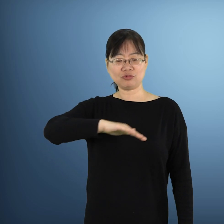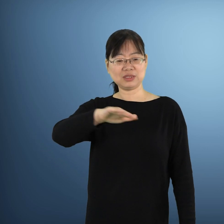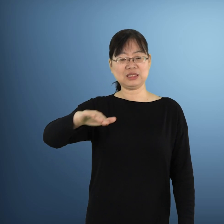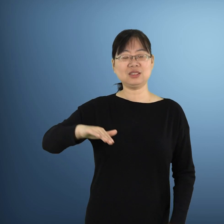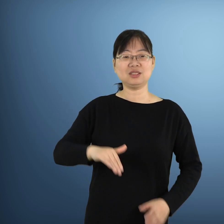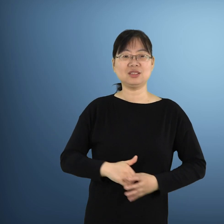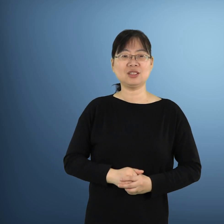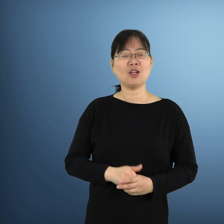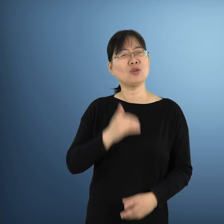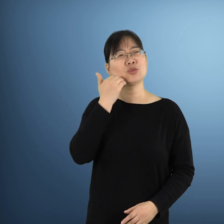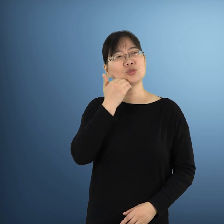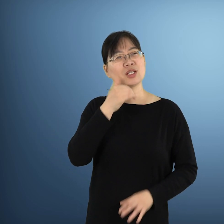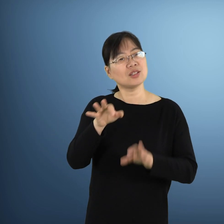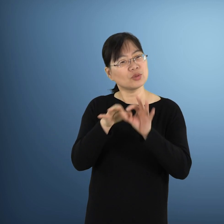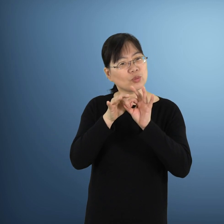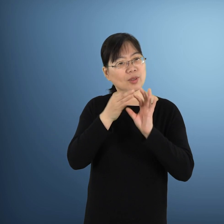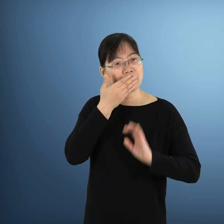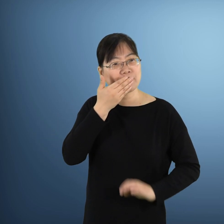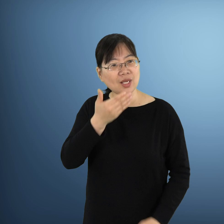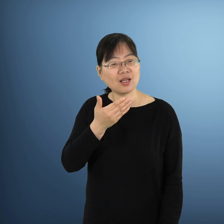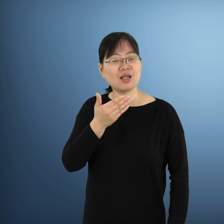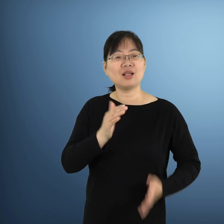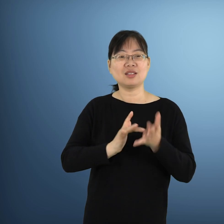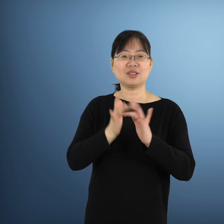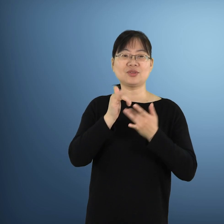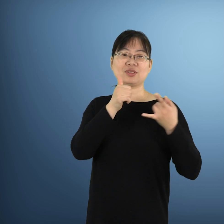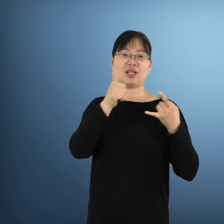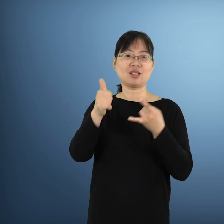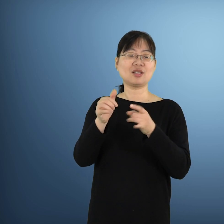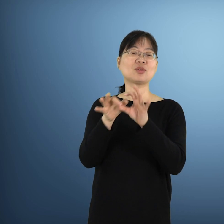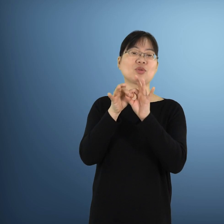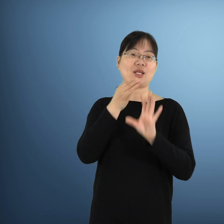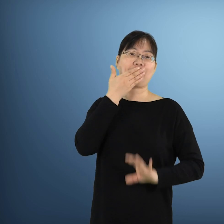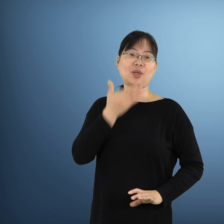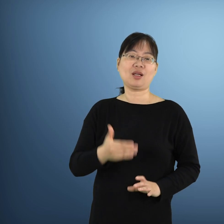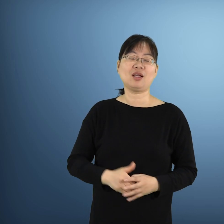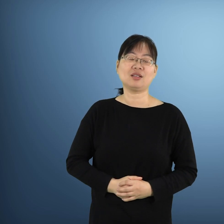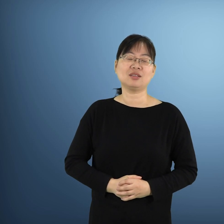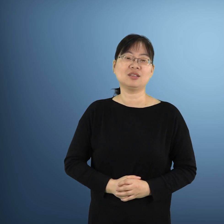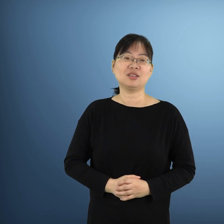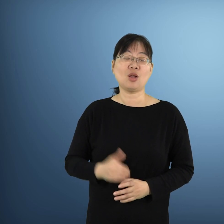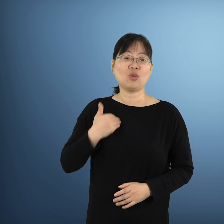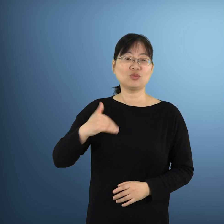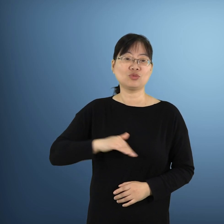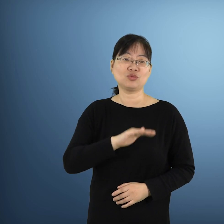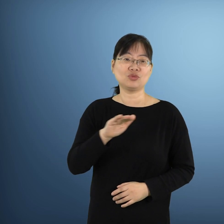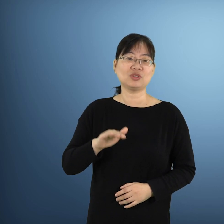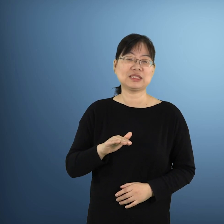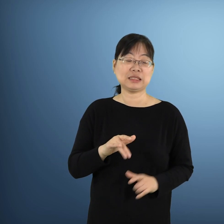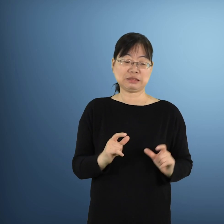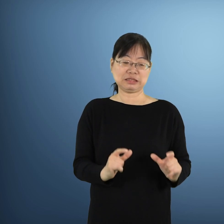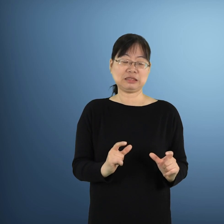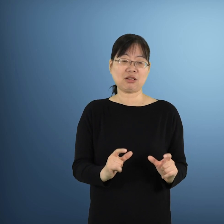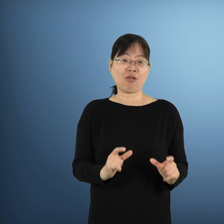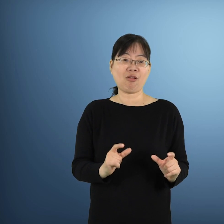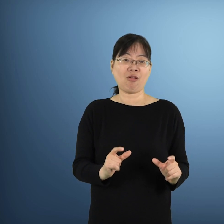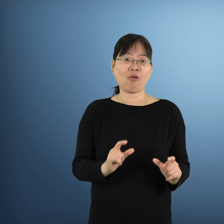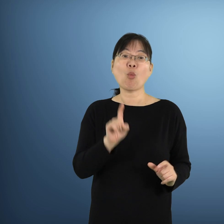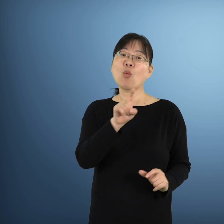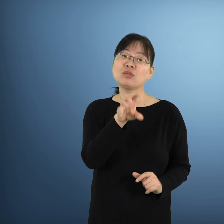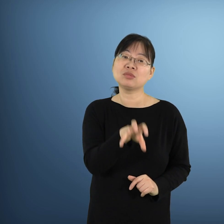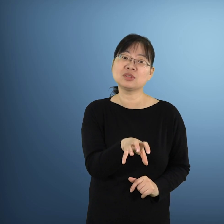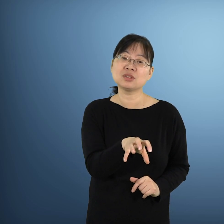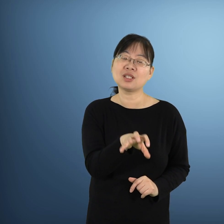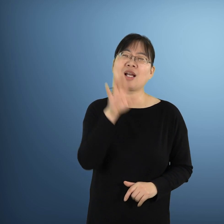우리는 누구에게 속해 있죠? 예수님에게 속해 있어요. 우리 진영은